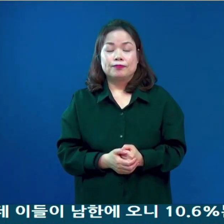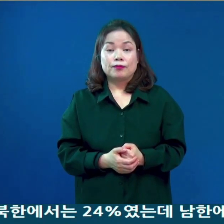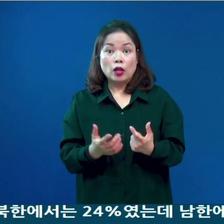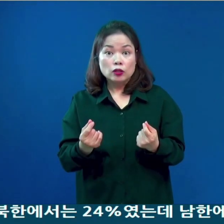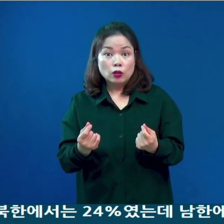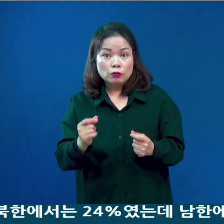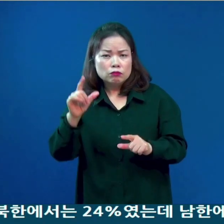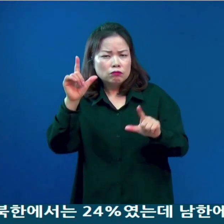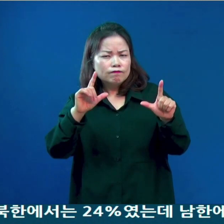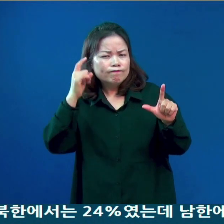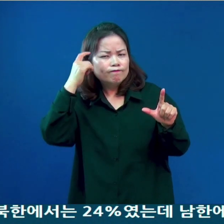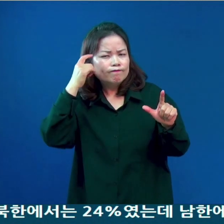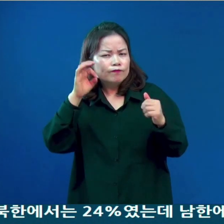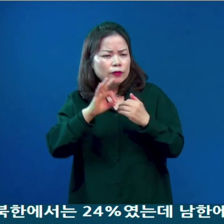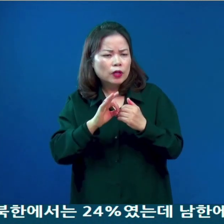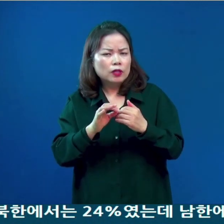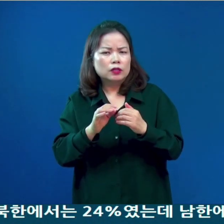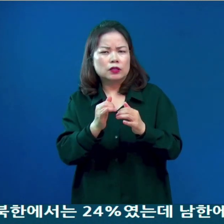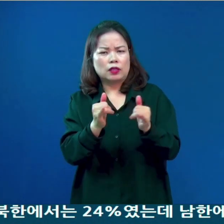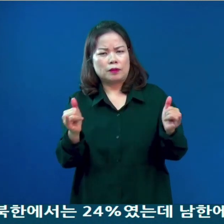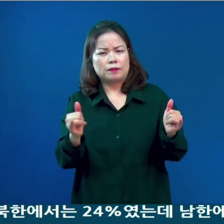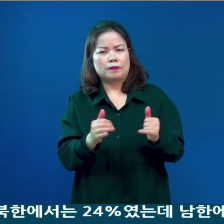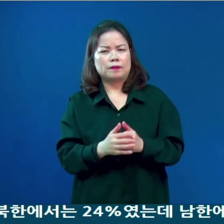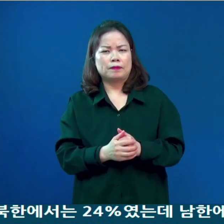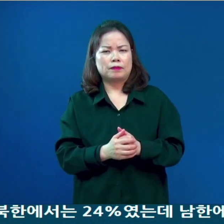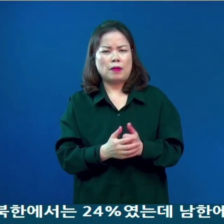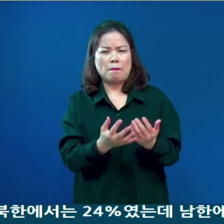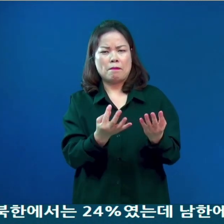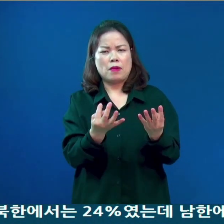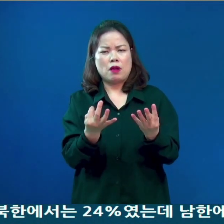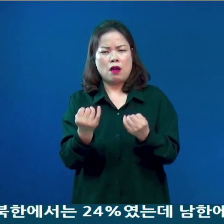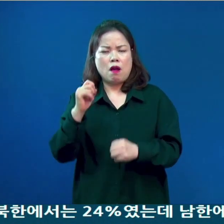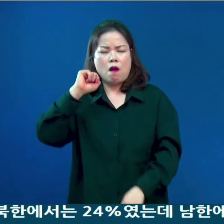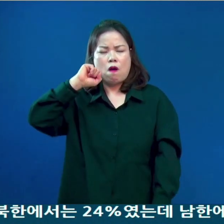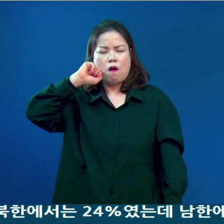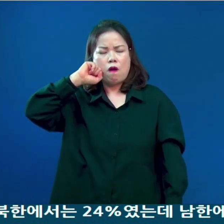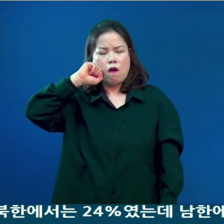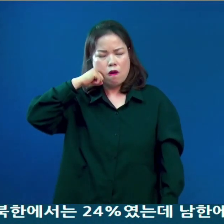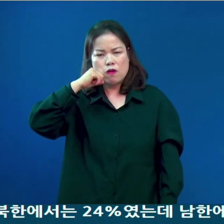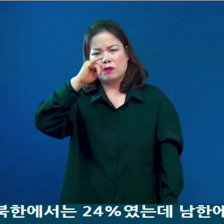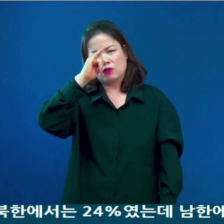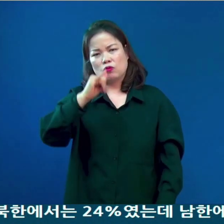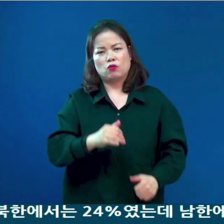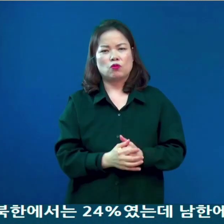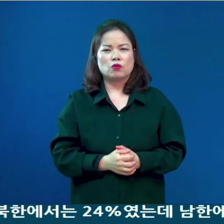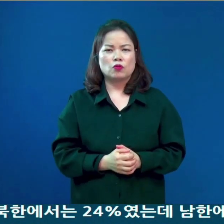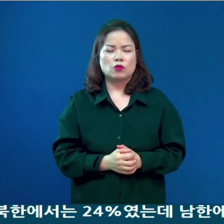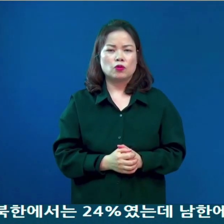이런 면에서 이분들이 많은 어려움을 겪고 있습니다.